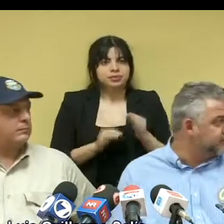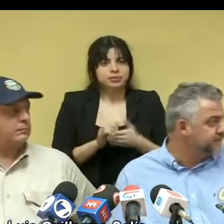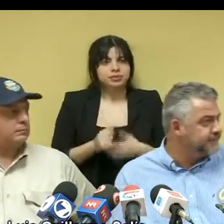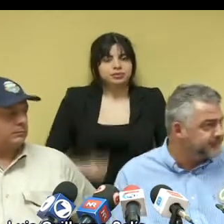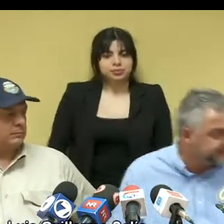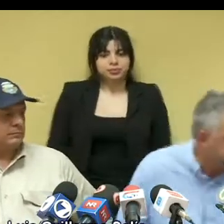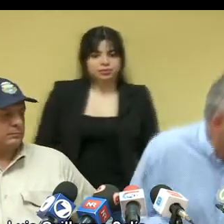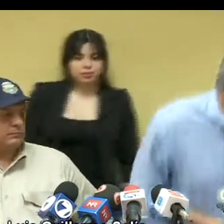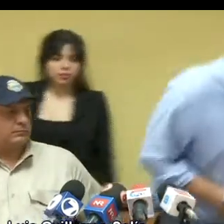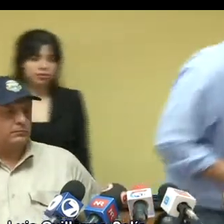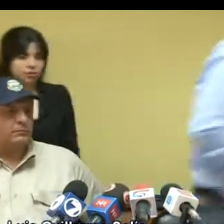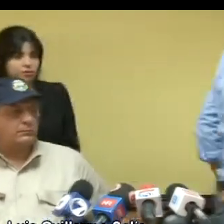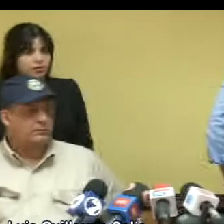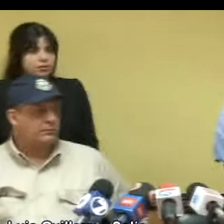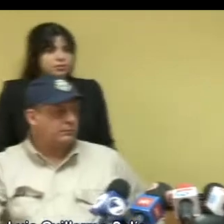te...